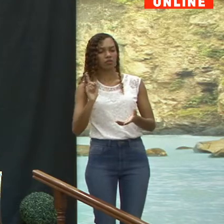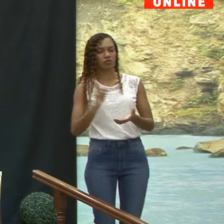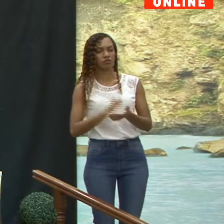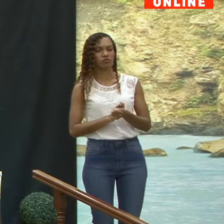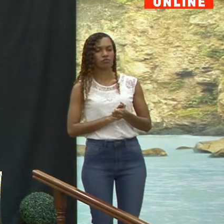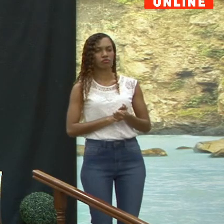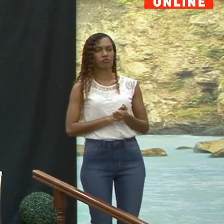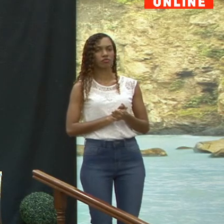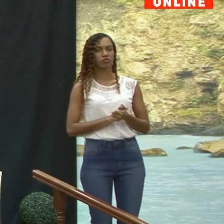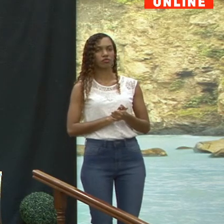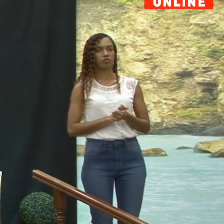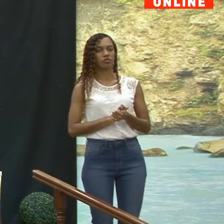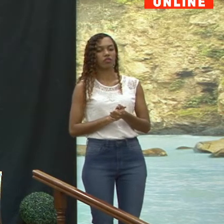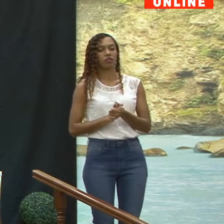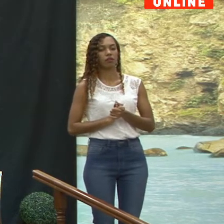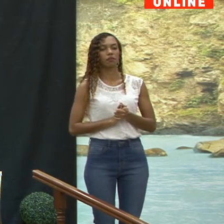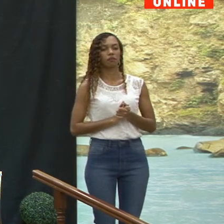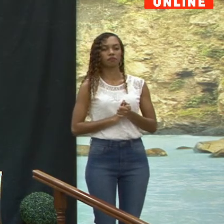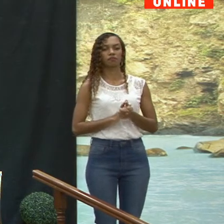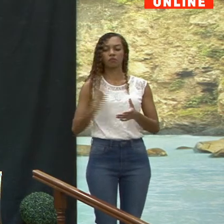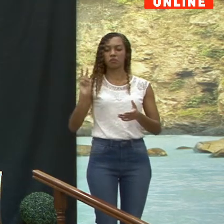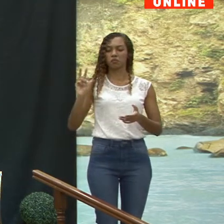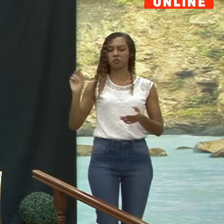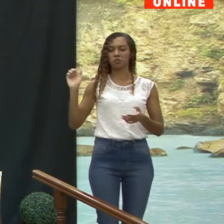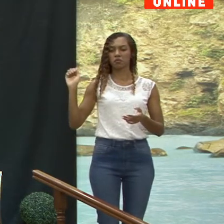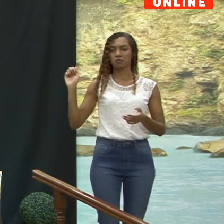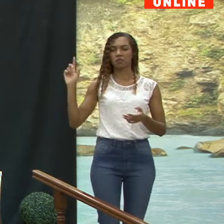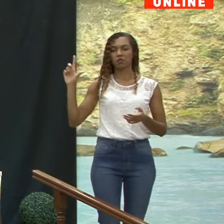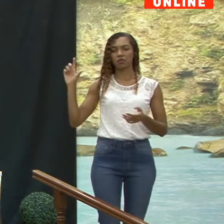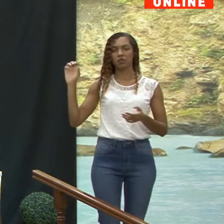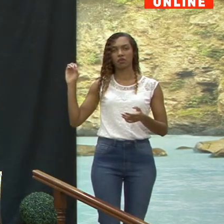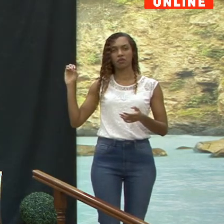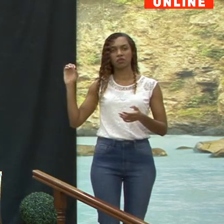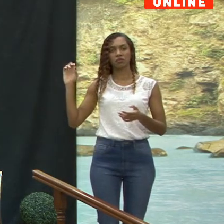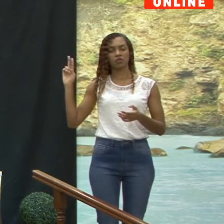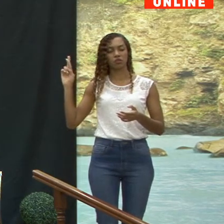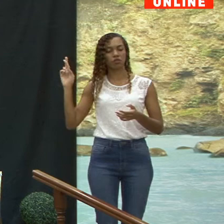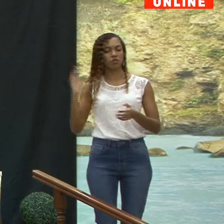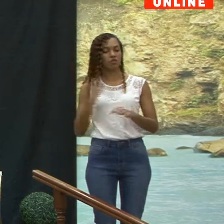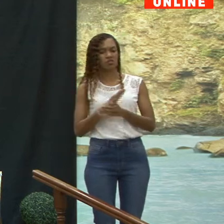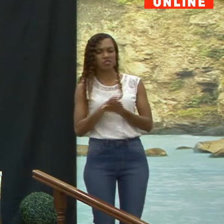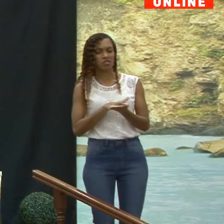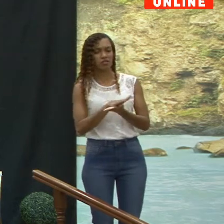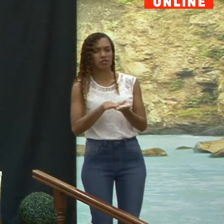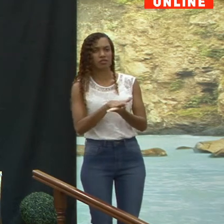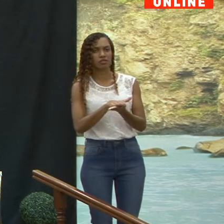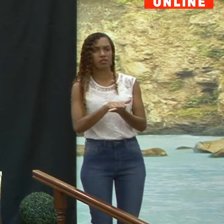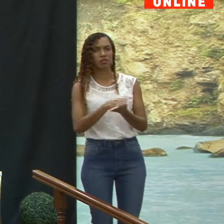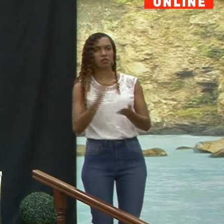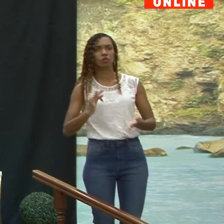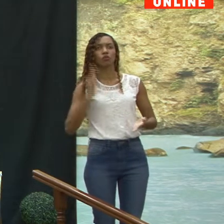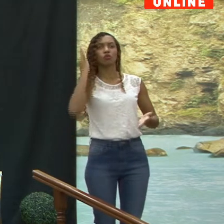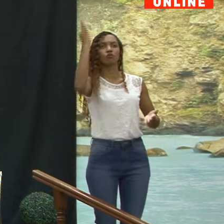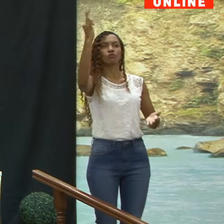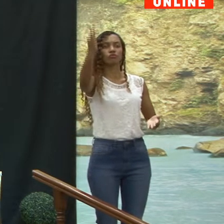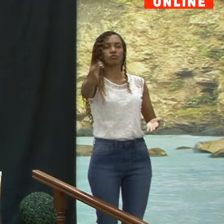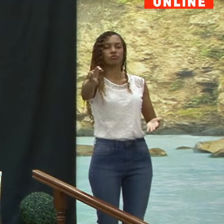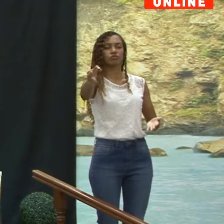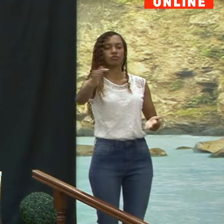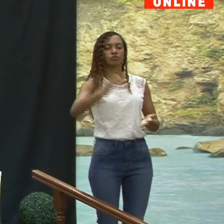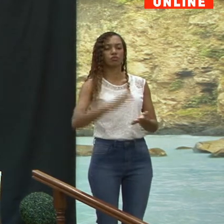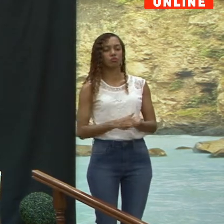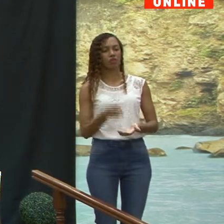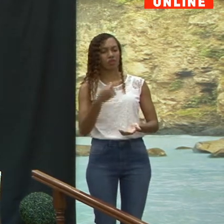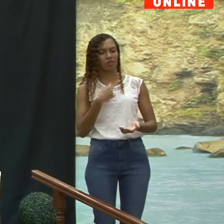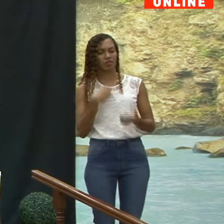para o nosso amanhã, sem valor para o nosso futuro. Tem um trecho dessa mensagem que quando eu estava preparando, eu chorei